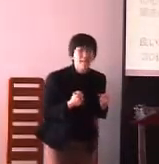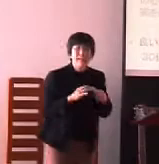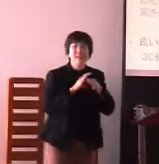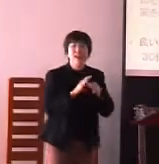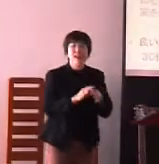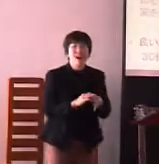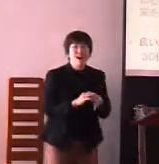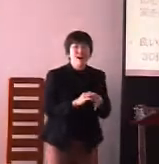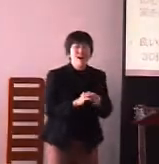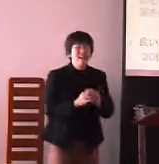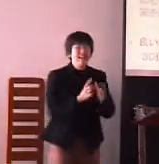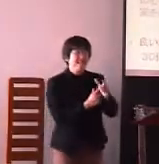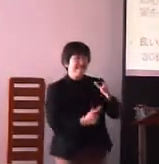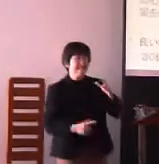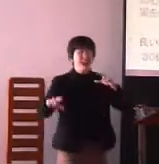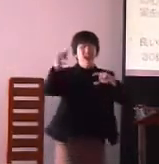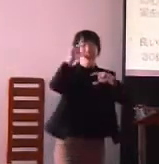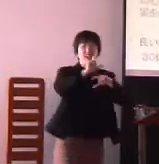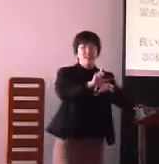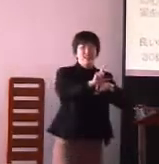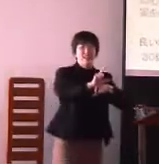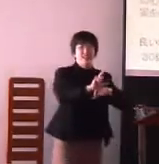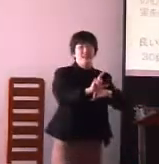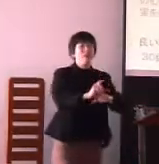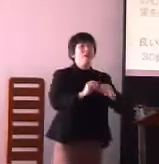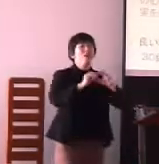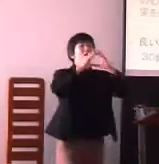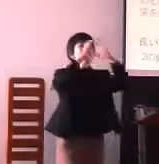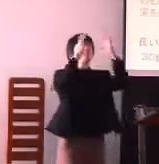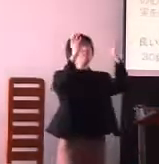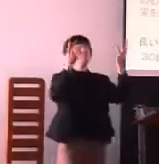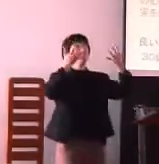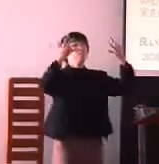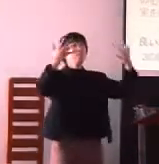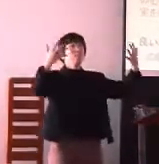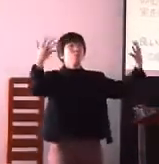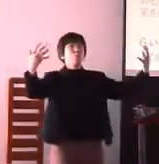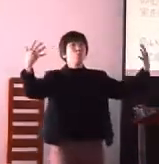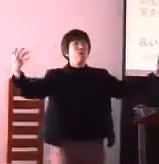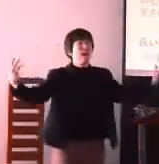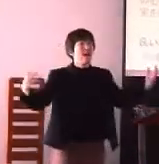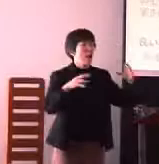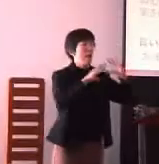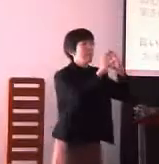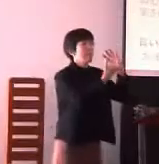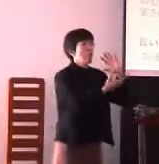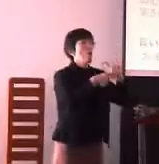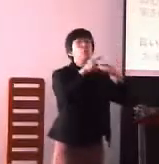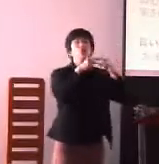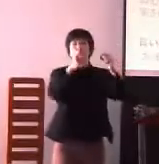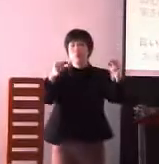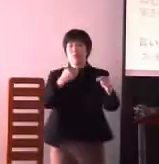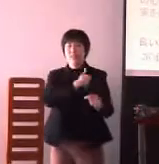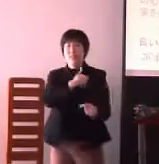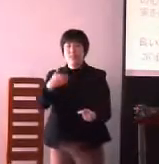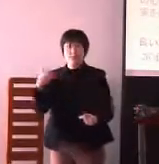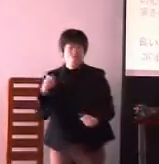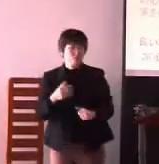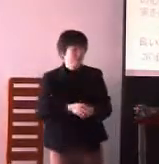に御霊の実を結ぶことができます。だから あれ囚われることが